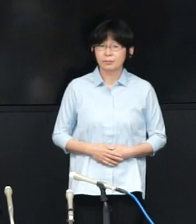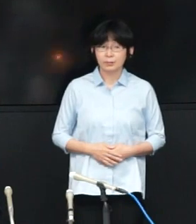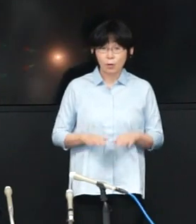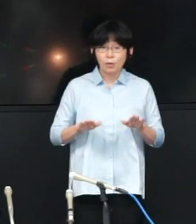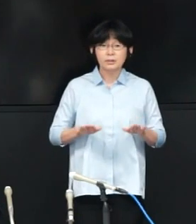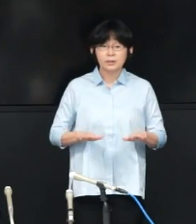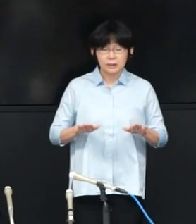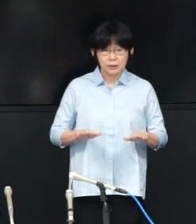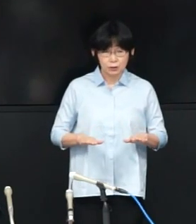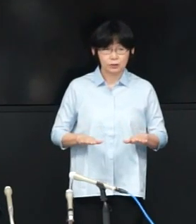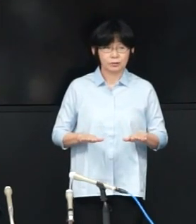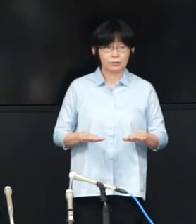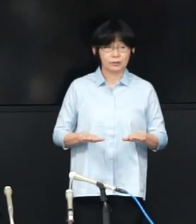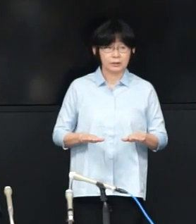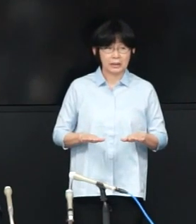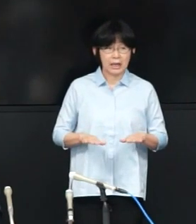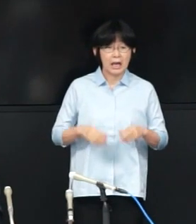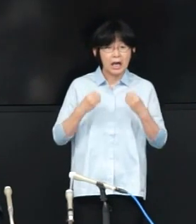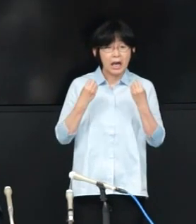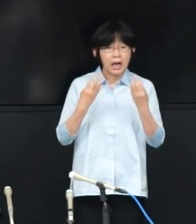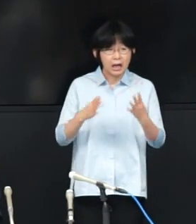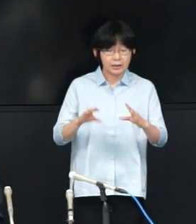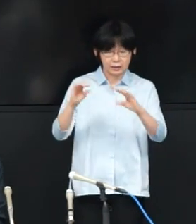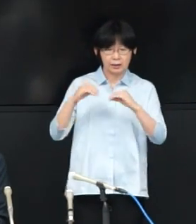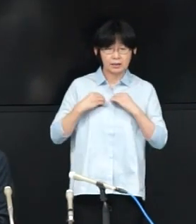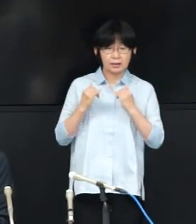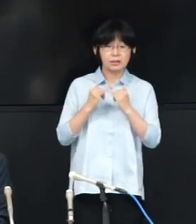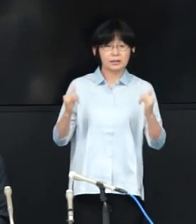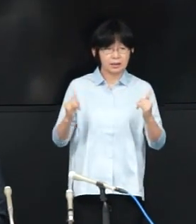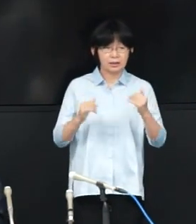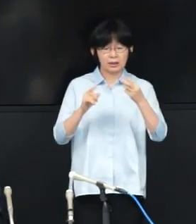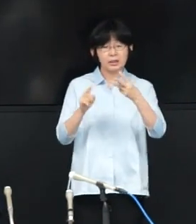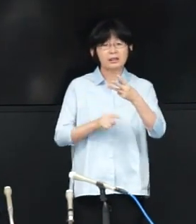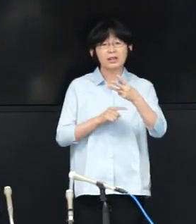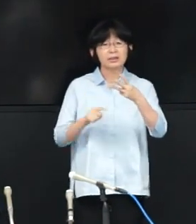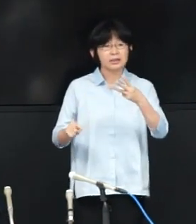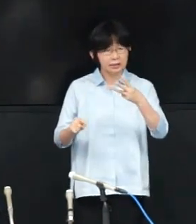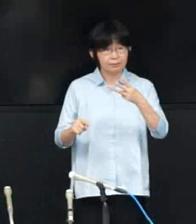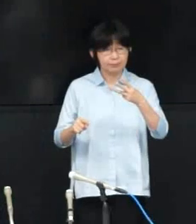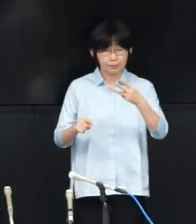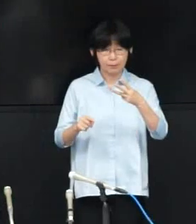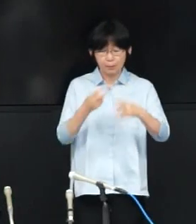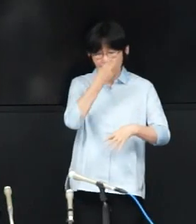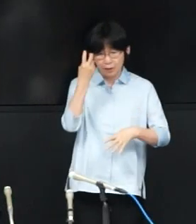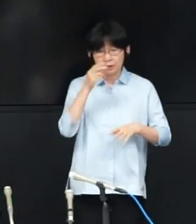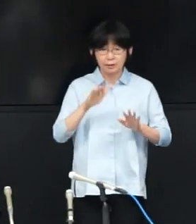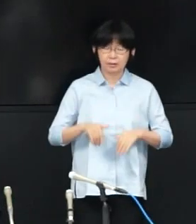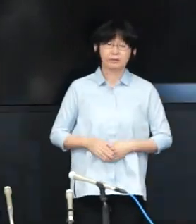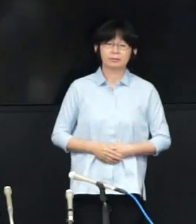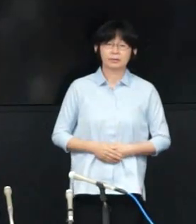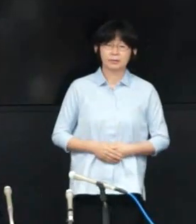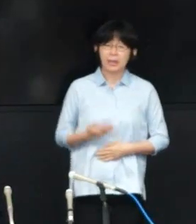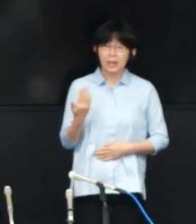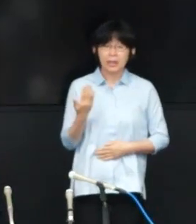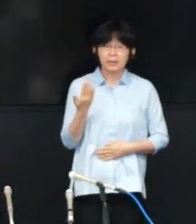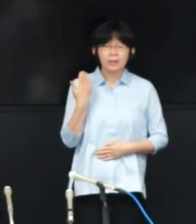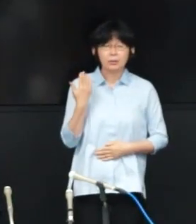本日また新たに3件の要請を確認いたしました。